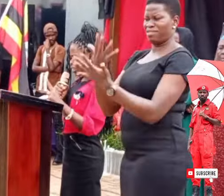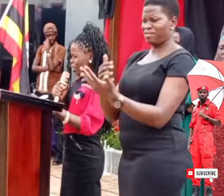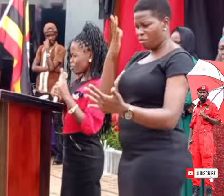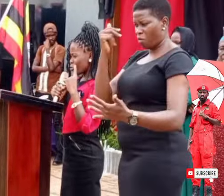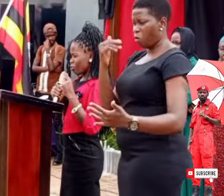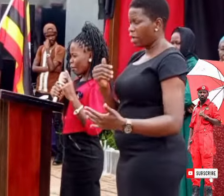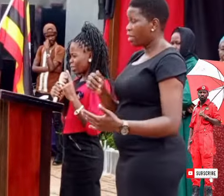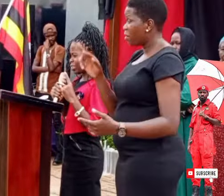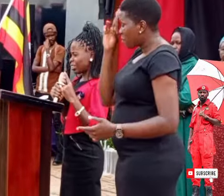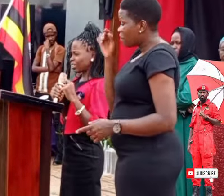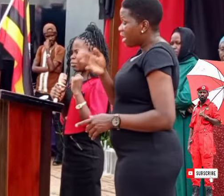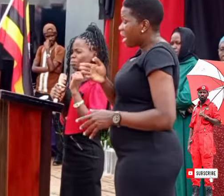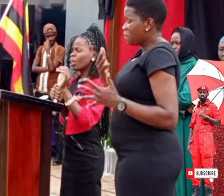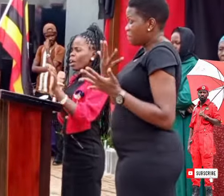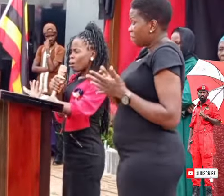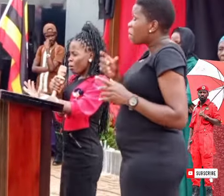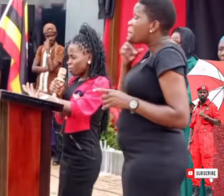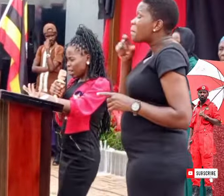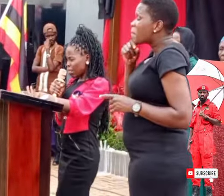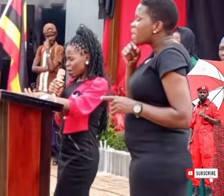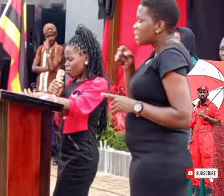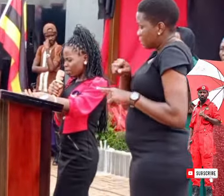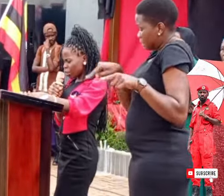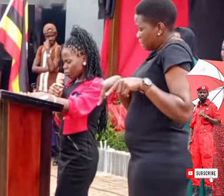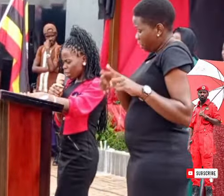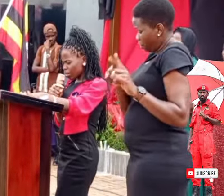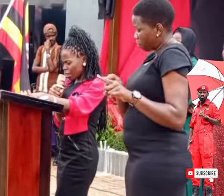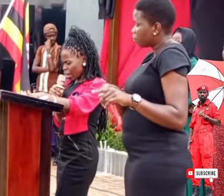gwe kyekyakwasiza kyokka ndi mubatuukuluka abasajja